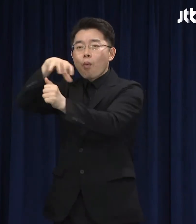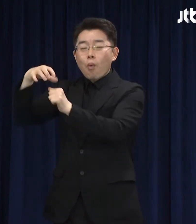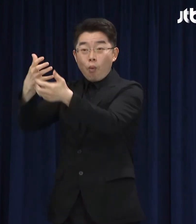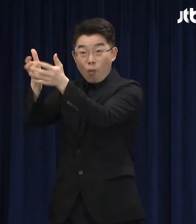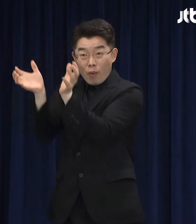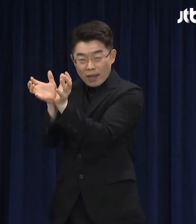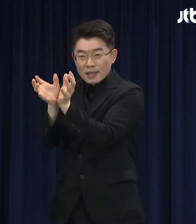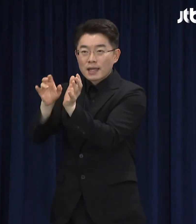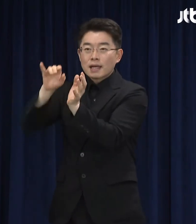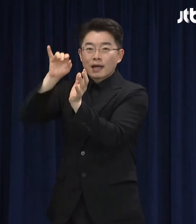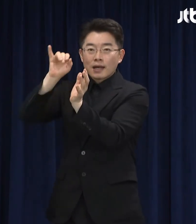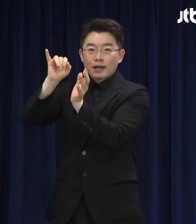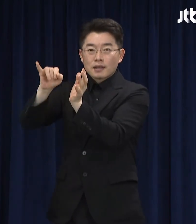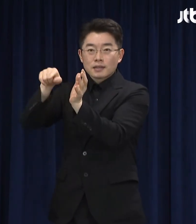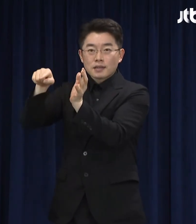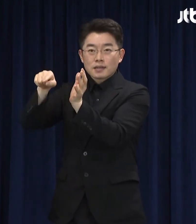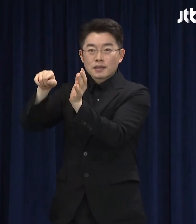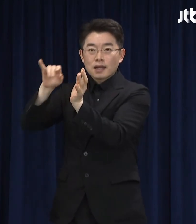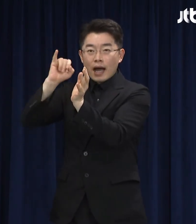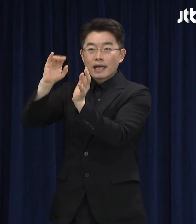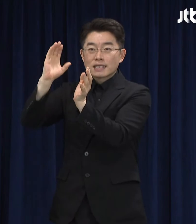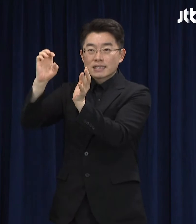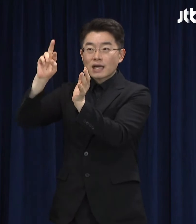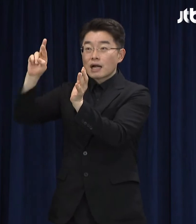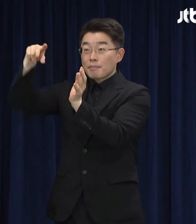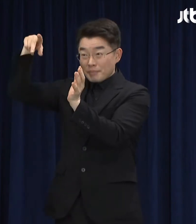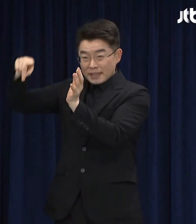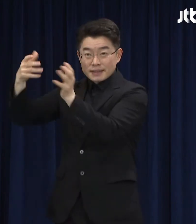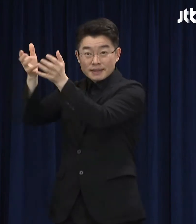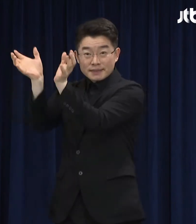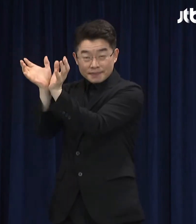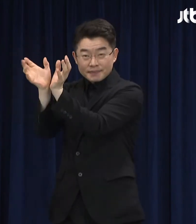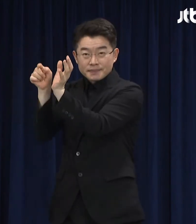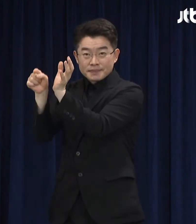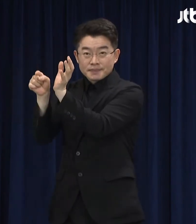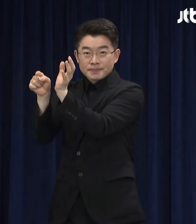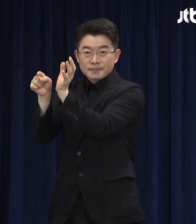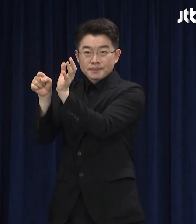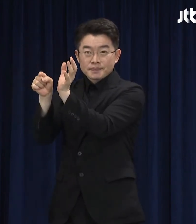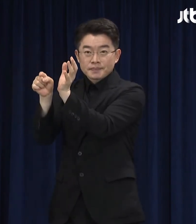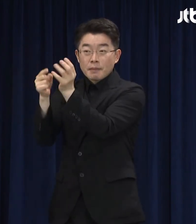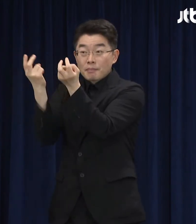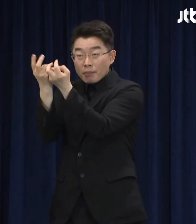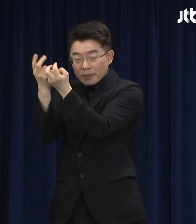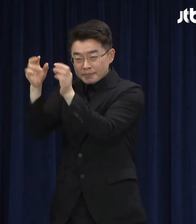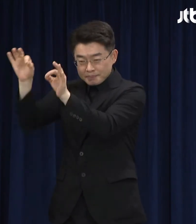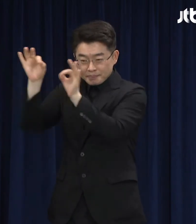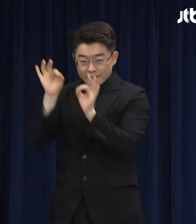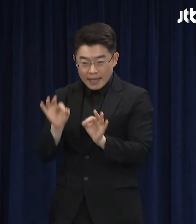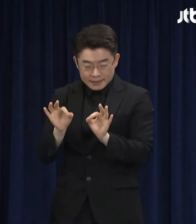방어위원회입니다. ICRP에서 제시하는 참조 해양 동식물을